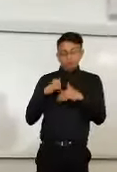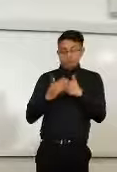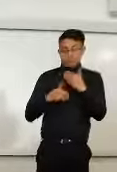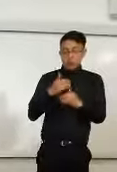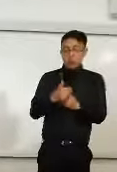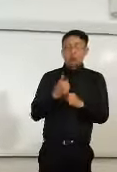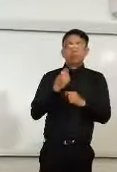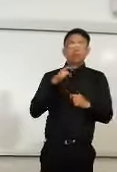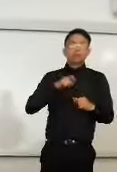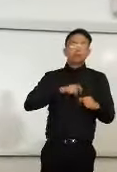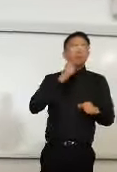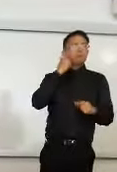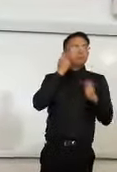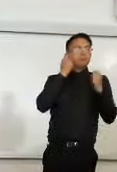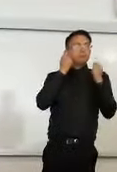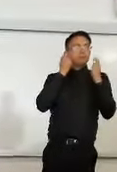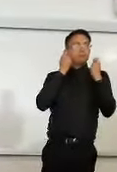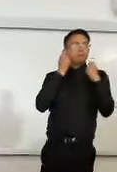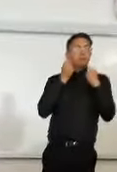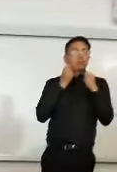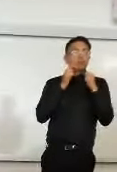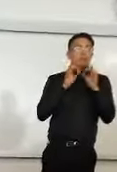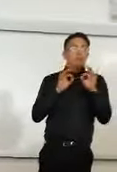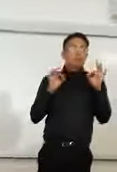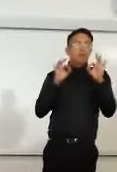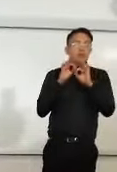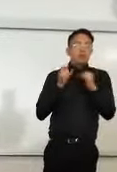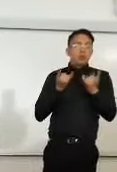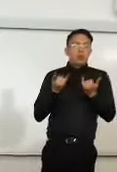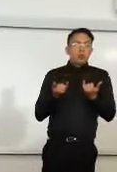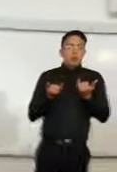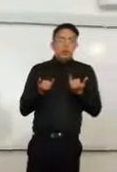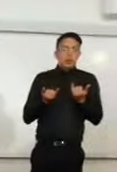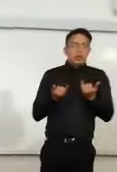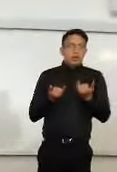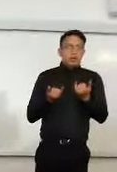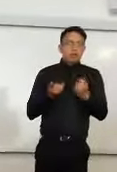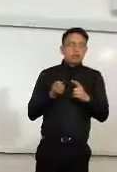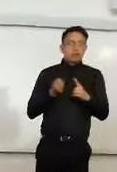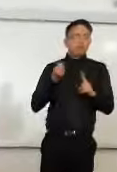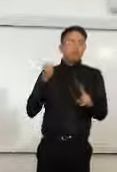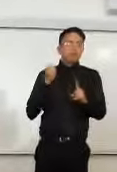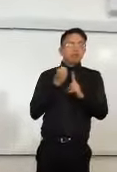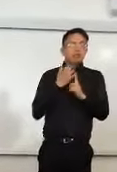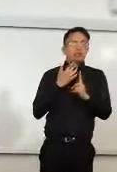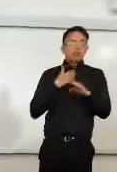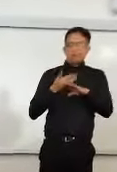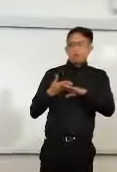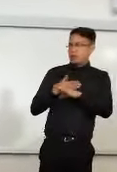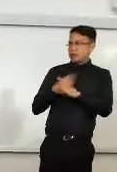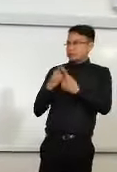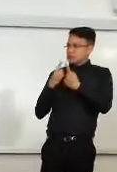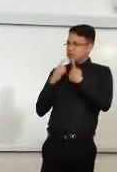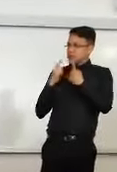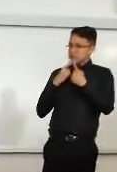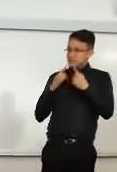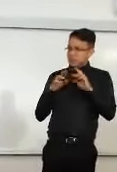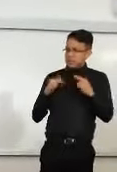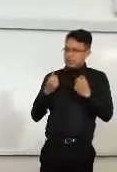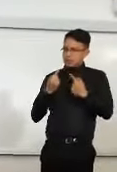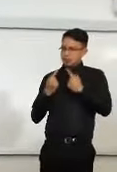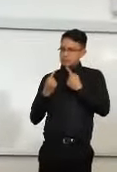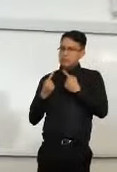que entender que estamos en un momento histórico, como le estaba hablando ahorita con alguien de aquí, de la reunión.